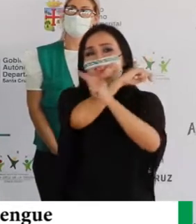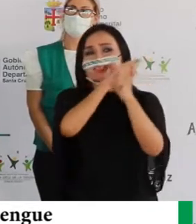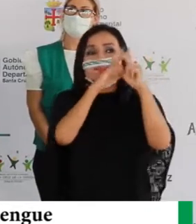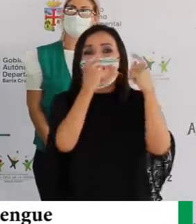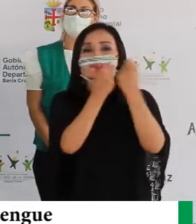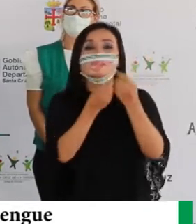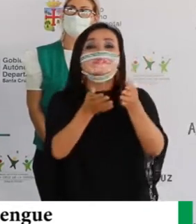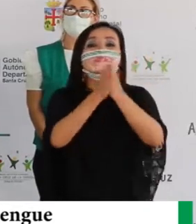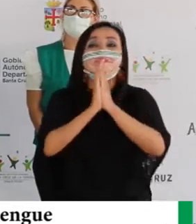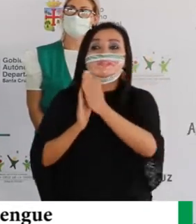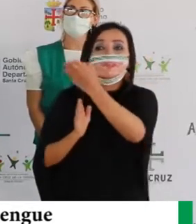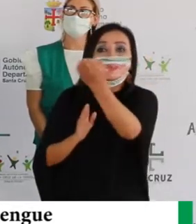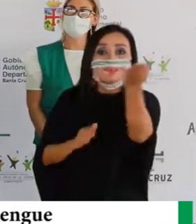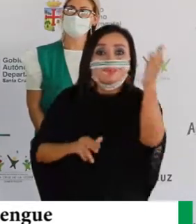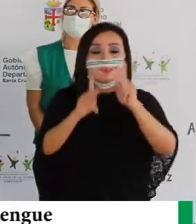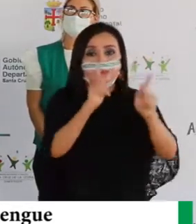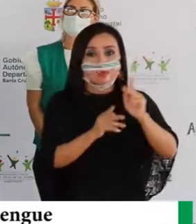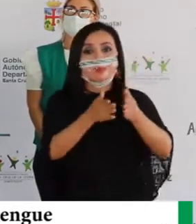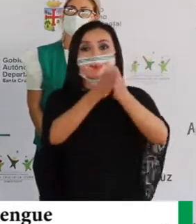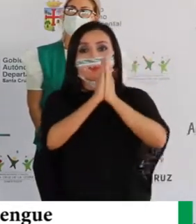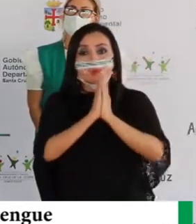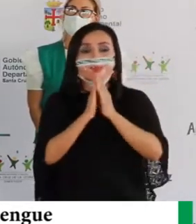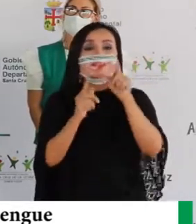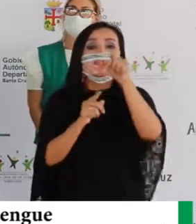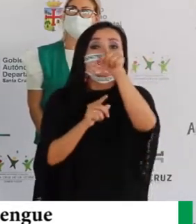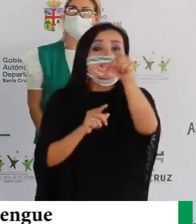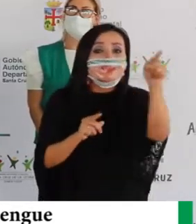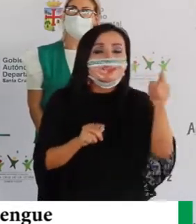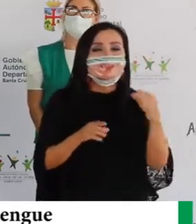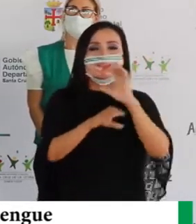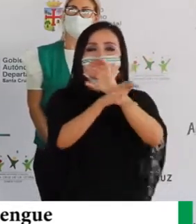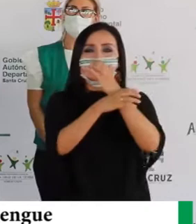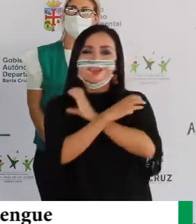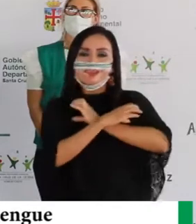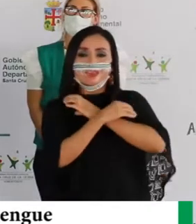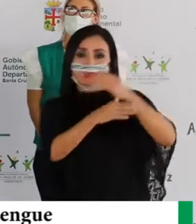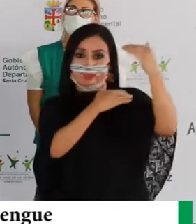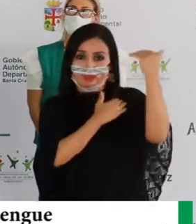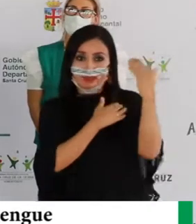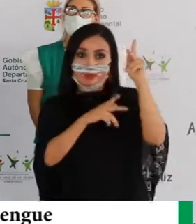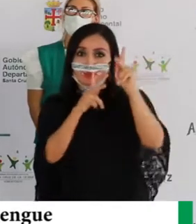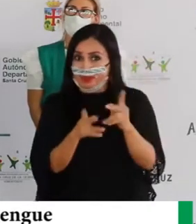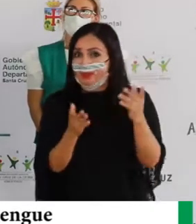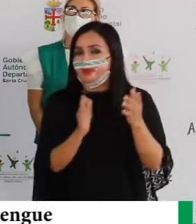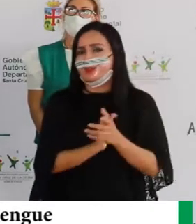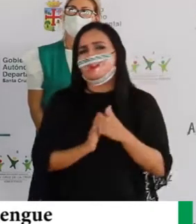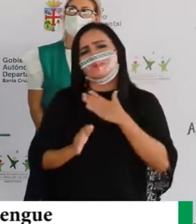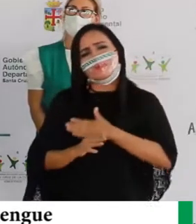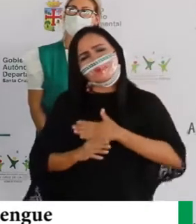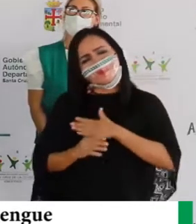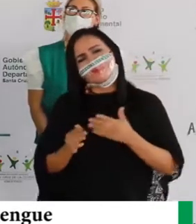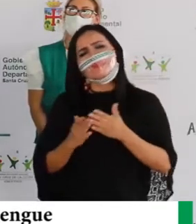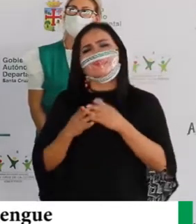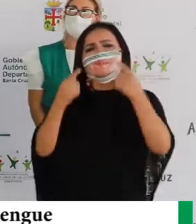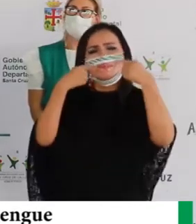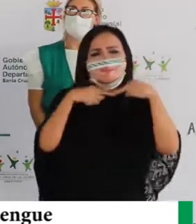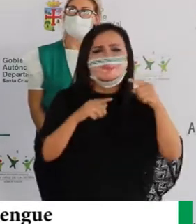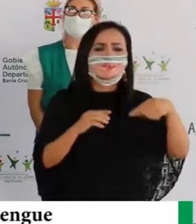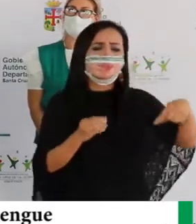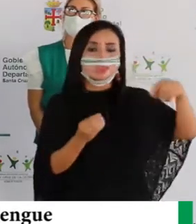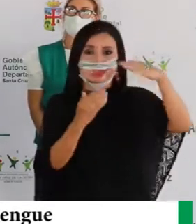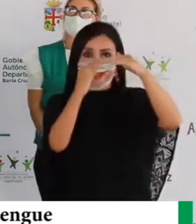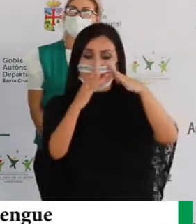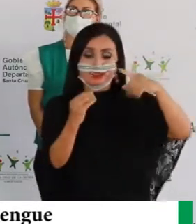le pedimos al vecino, le pedimos al habitante de esta querida ciudad de Santa Cruz que se dé un paseo por su